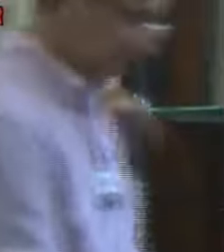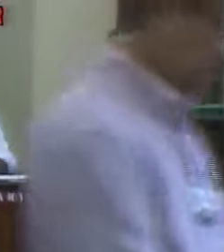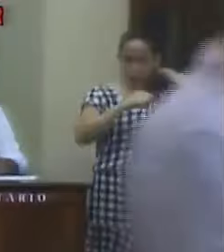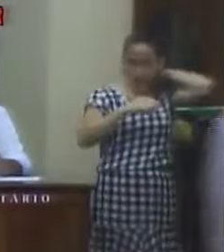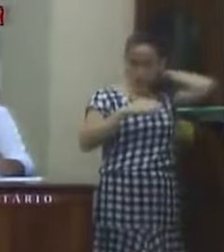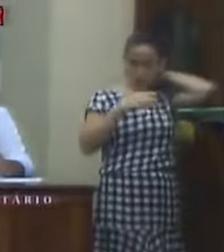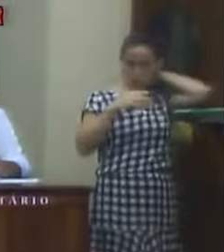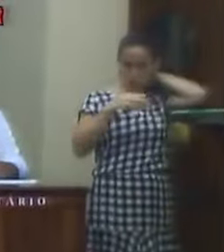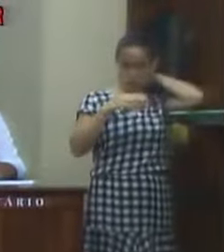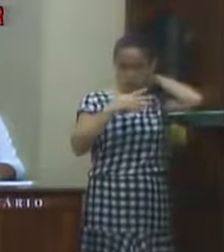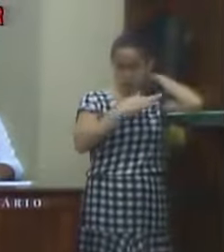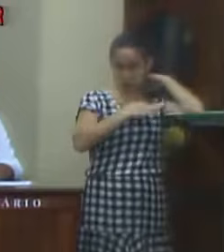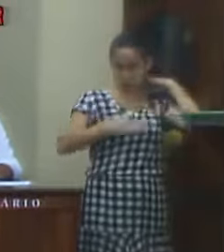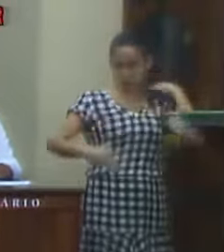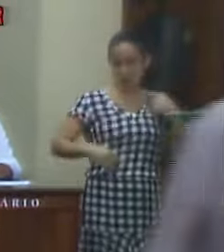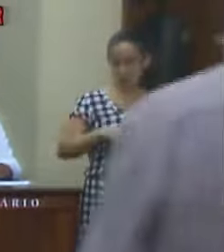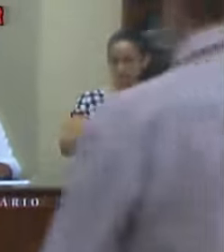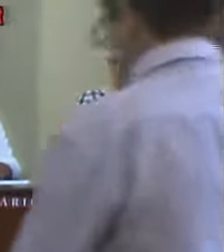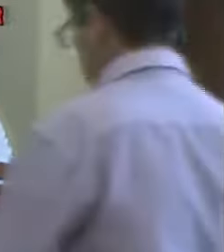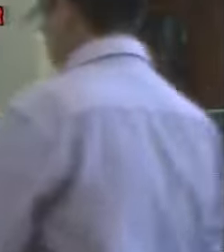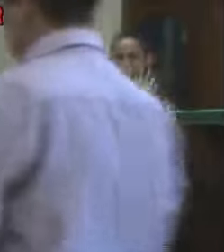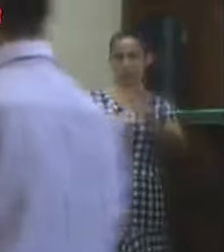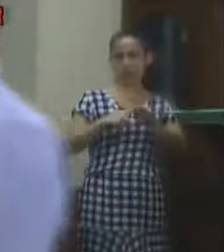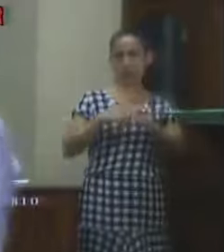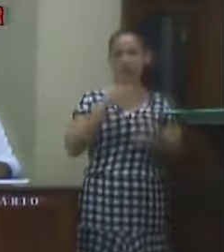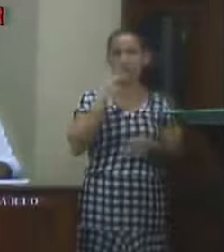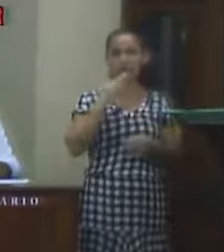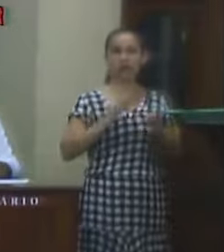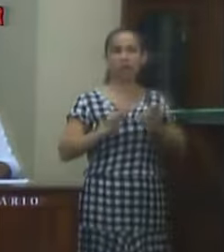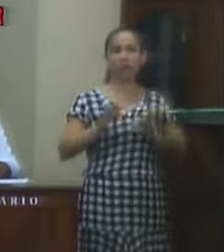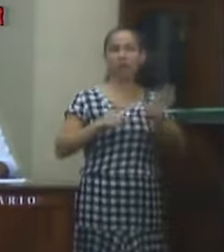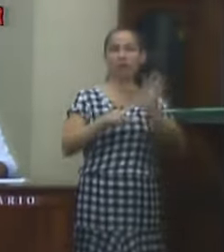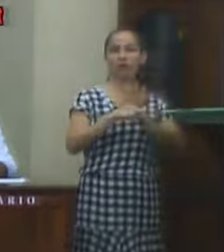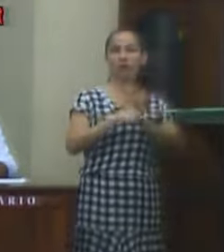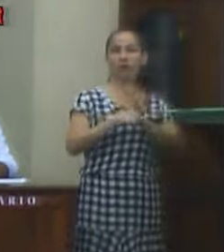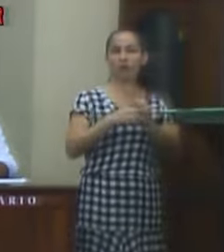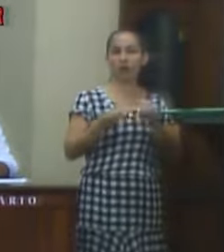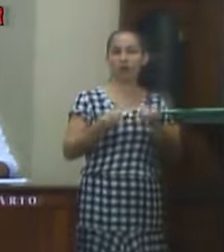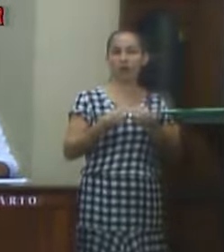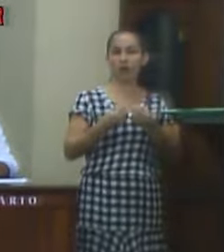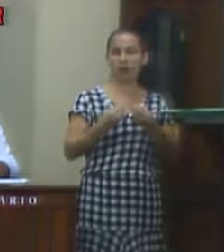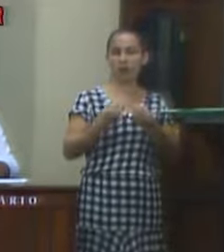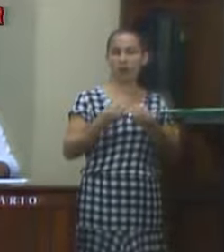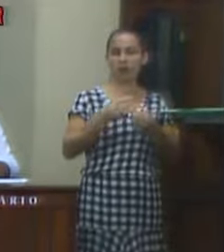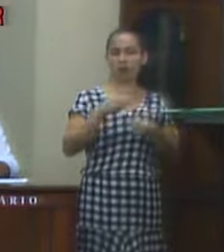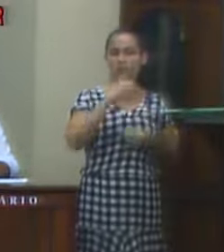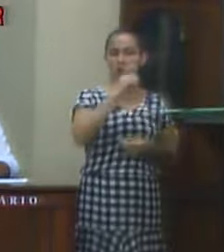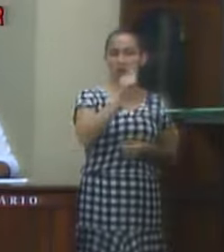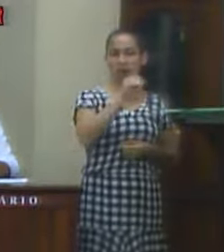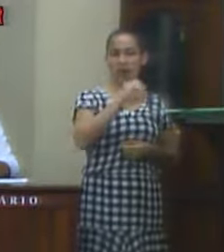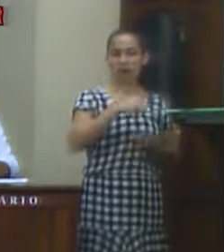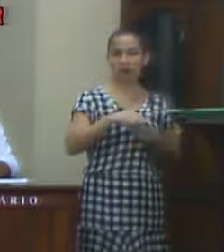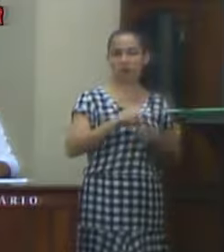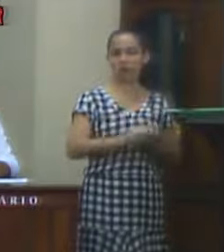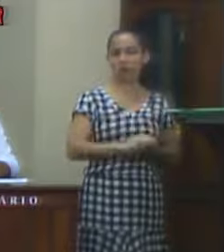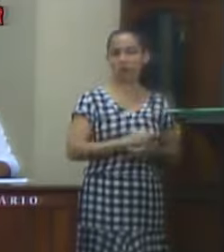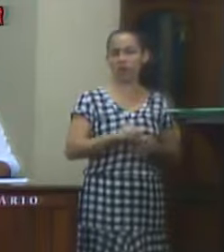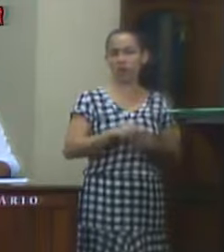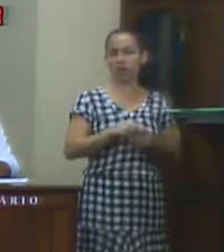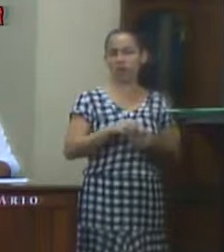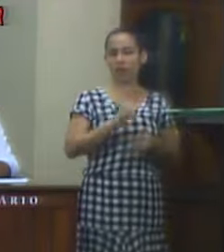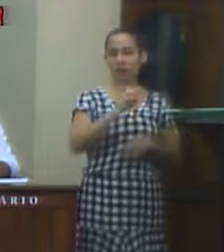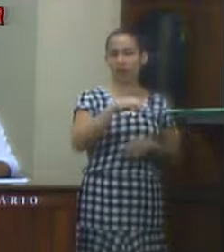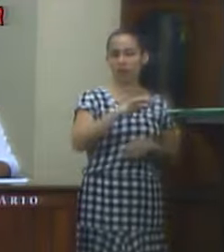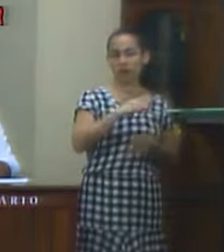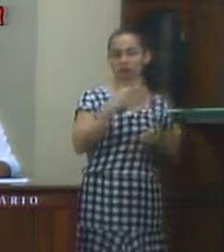Constituição Federal. Relatório. Trata-se de projeto de lei ordinária de autoria do vereador David Barbosa Nogueira, nos termos da